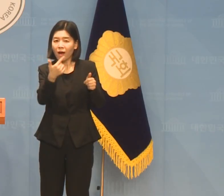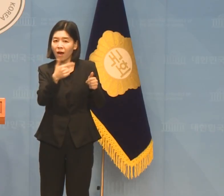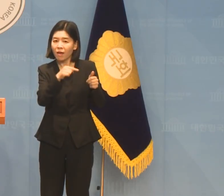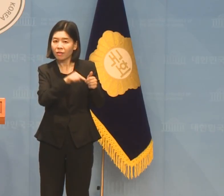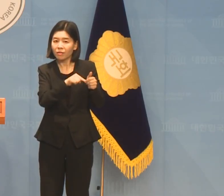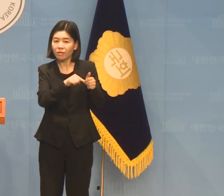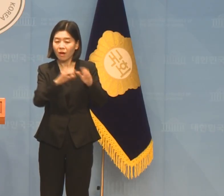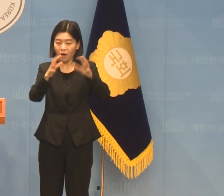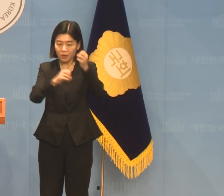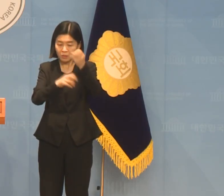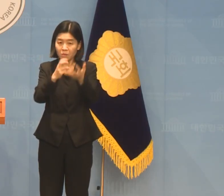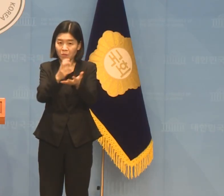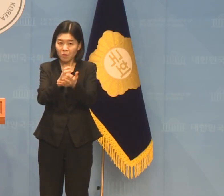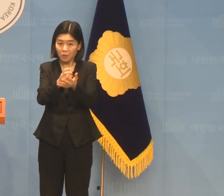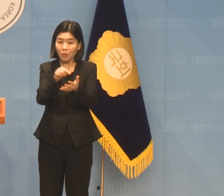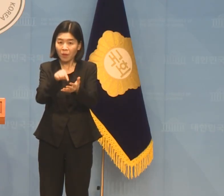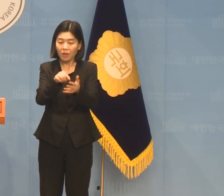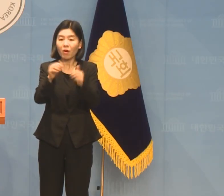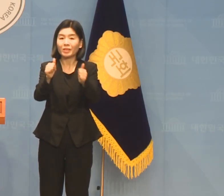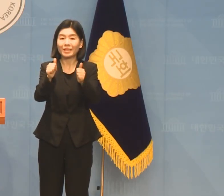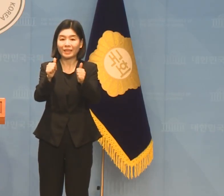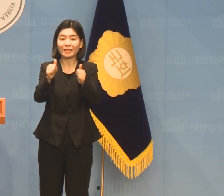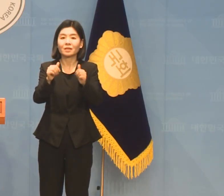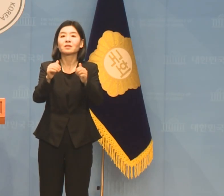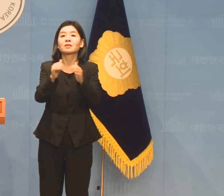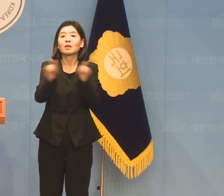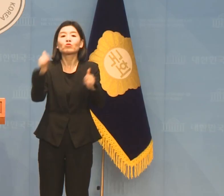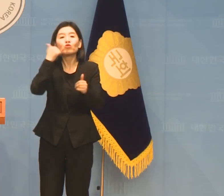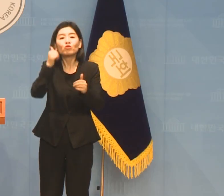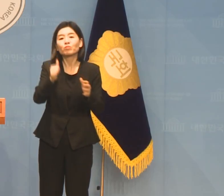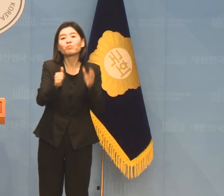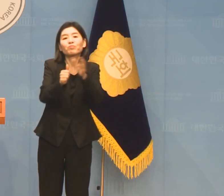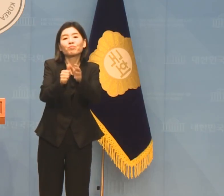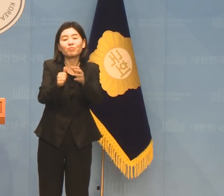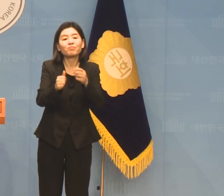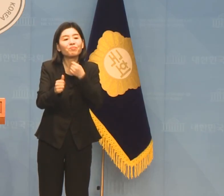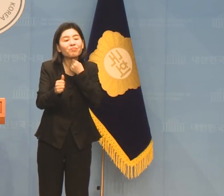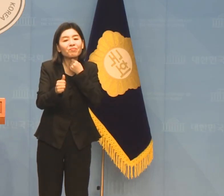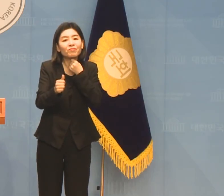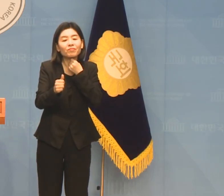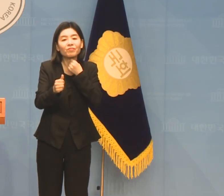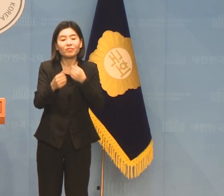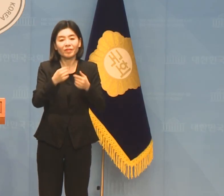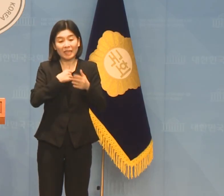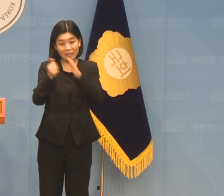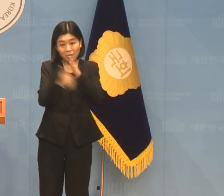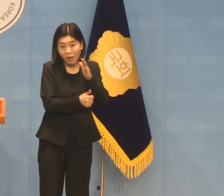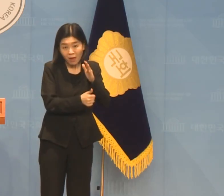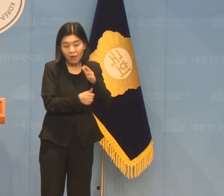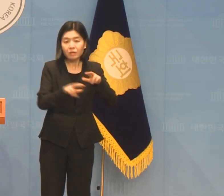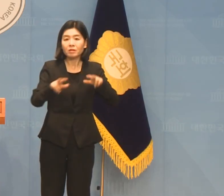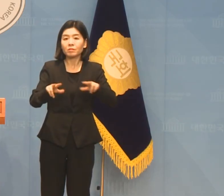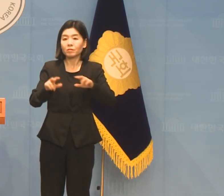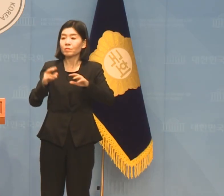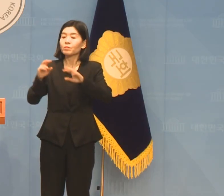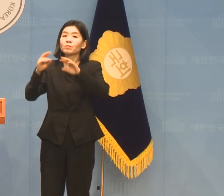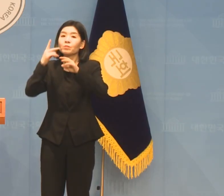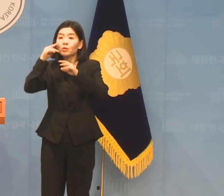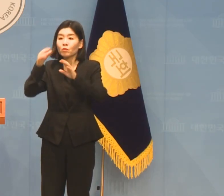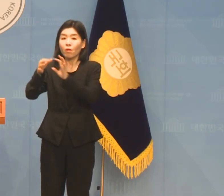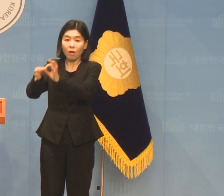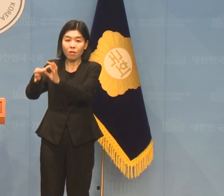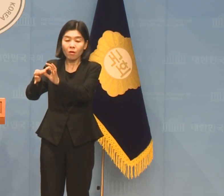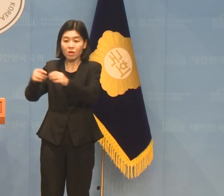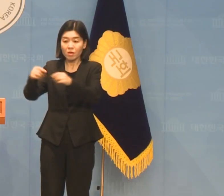헌재 알박기를 시도하다 실패하더니 이번에는 국익에 걸린 대미 관세 협상을 졸속으로